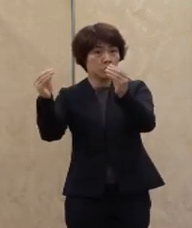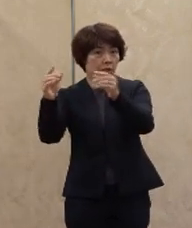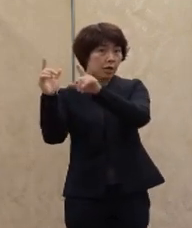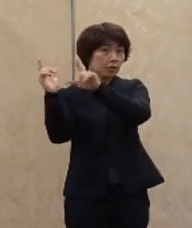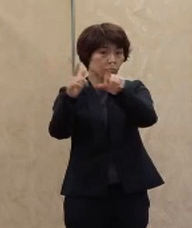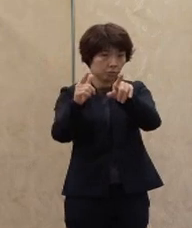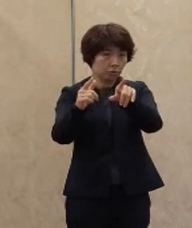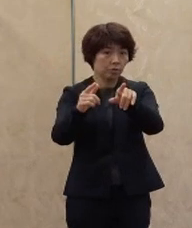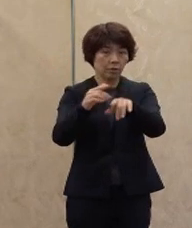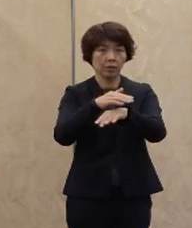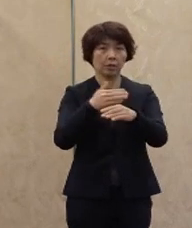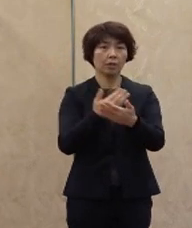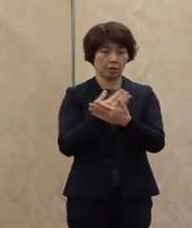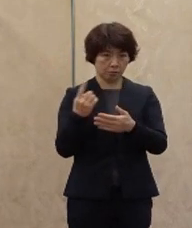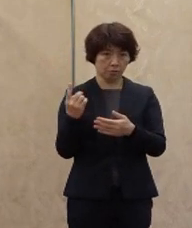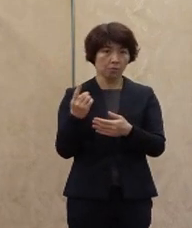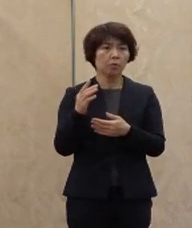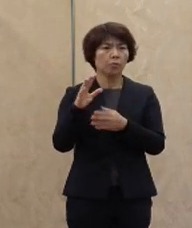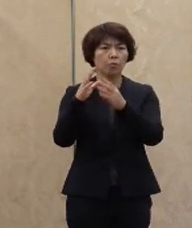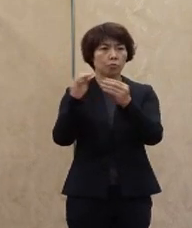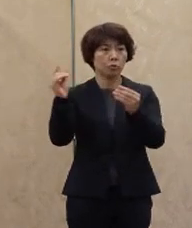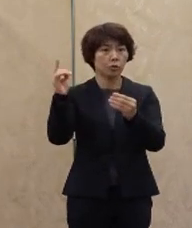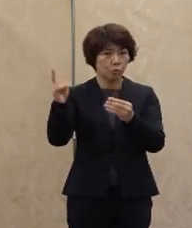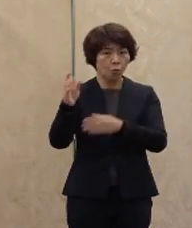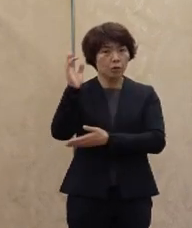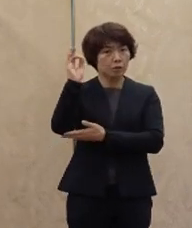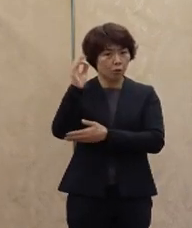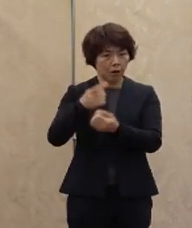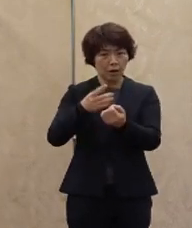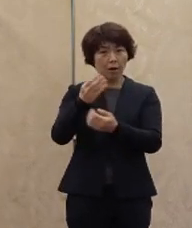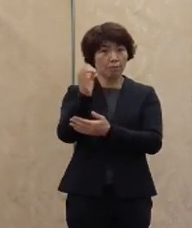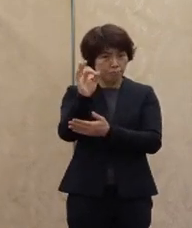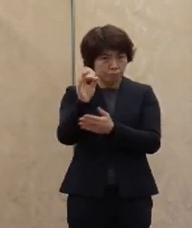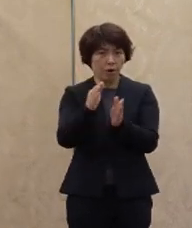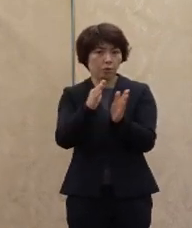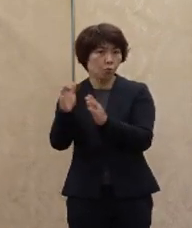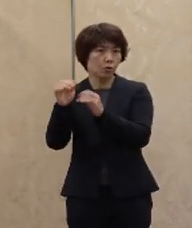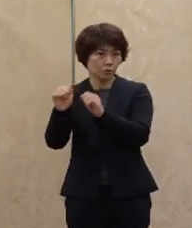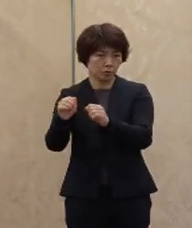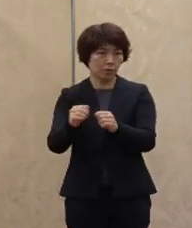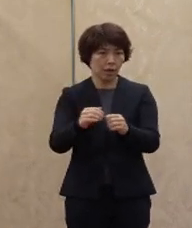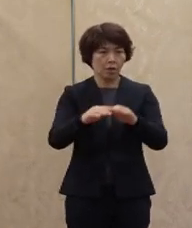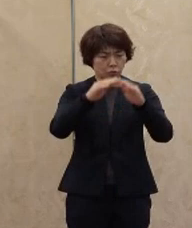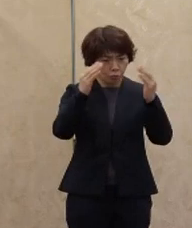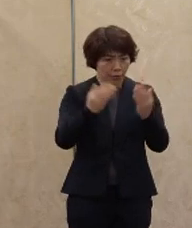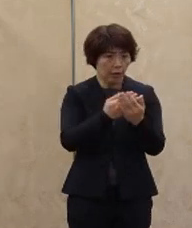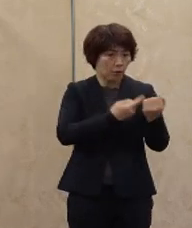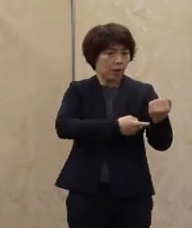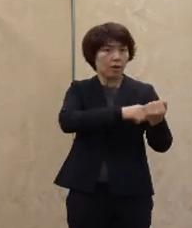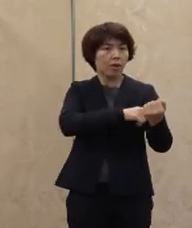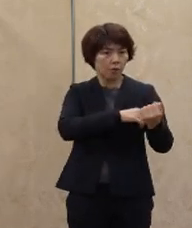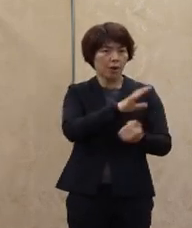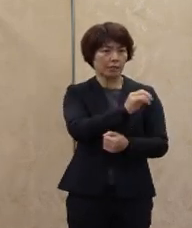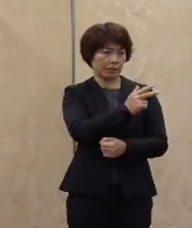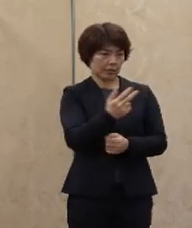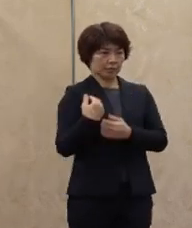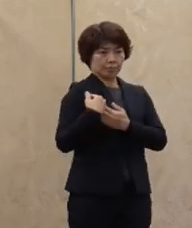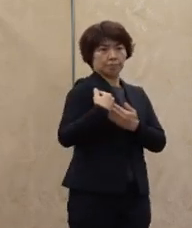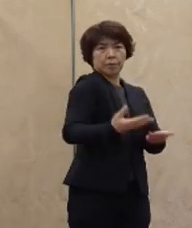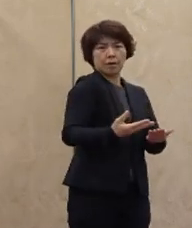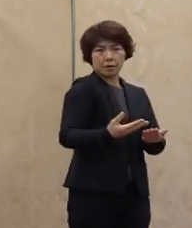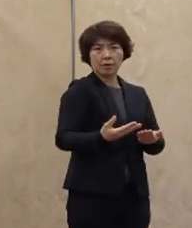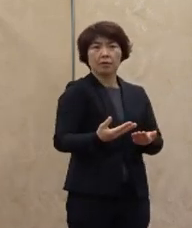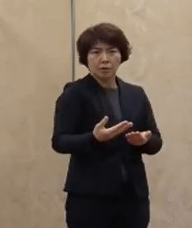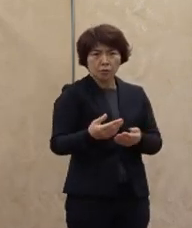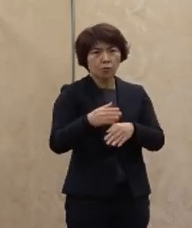ある意味財源はなんとか頑張って確保するから、もう全ての責任はもう知事でいけと、もっと知事の方にこう投げていく